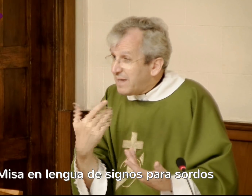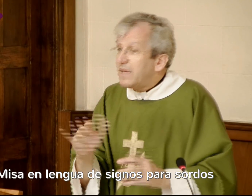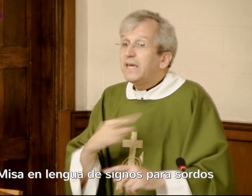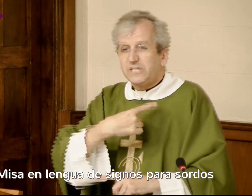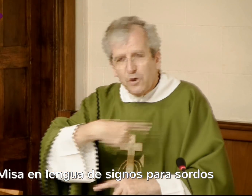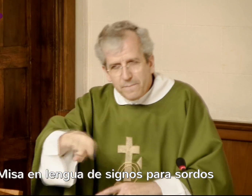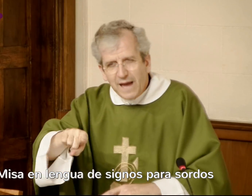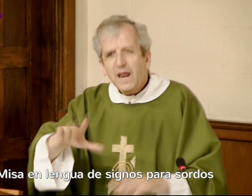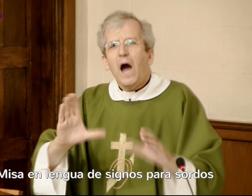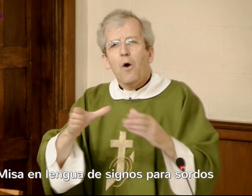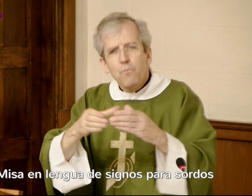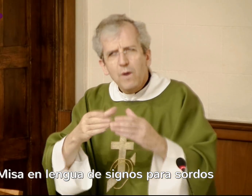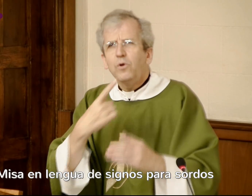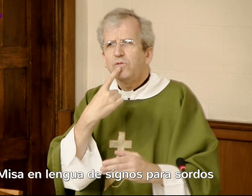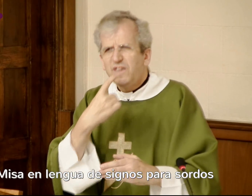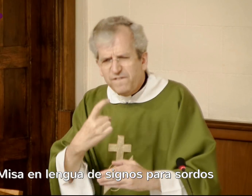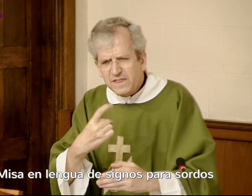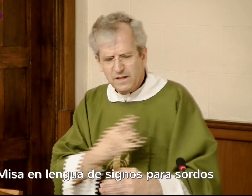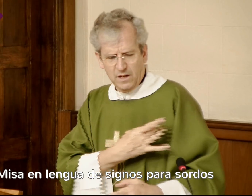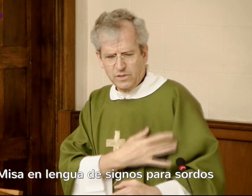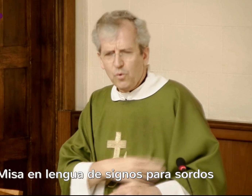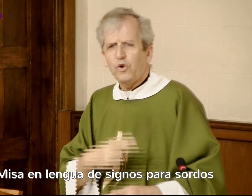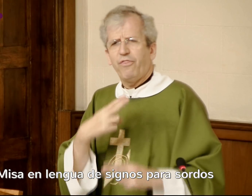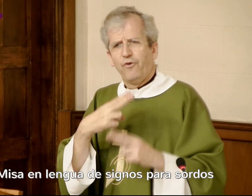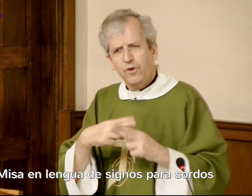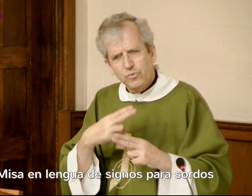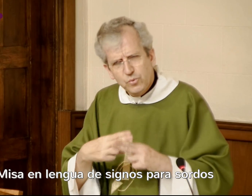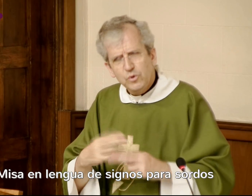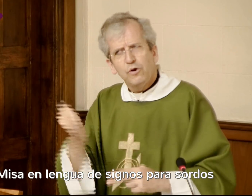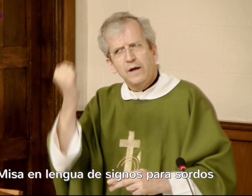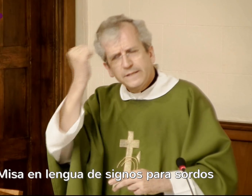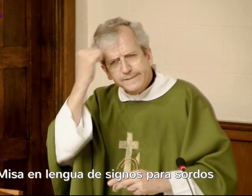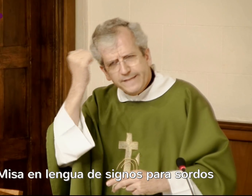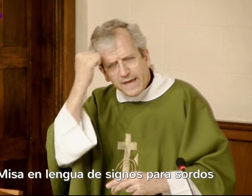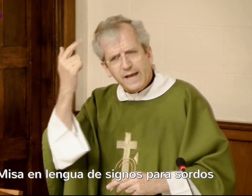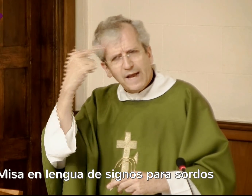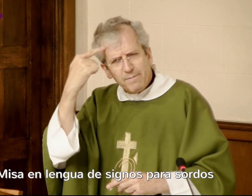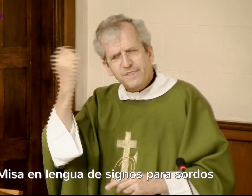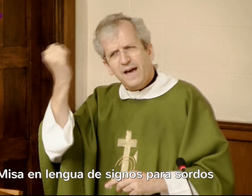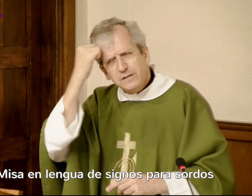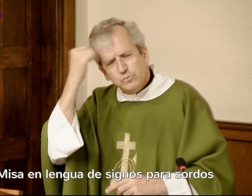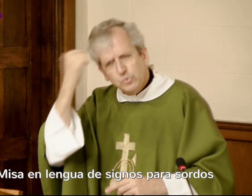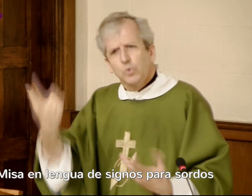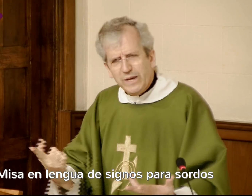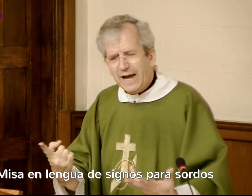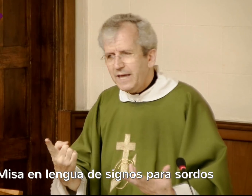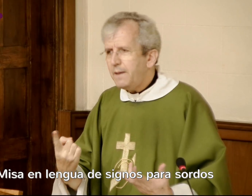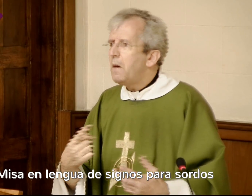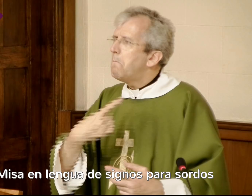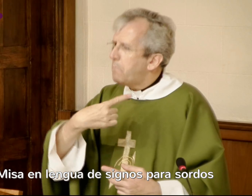que se lo envían a un pueblo difícil, de un corazón duro, de cabeza dura, pero